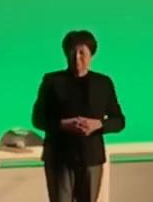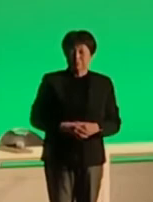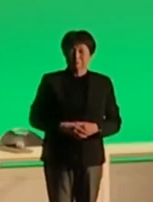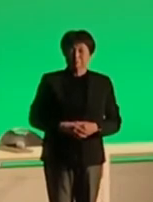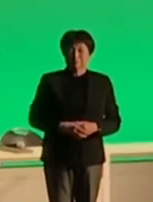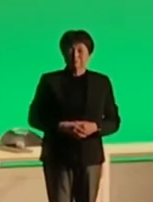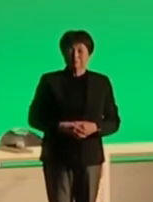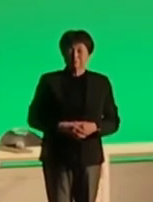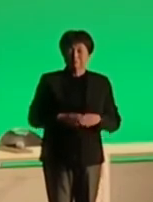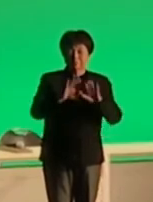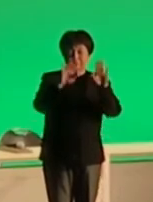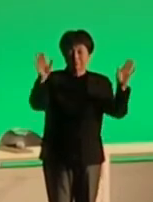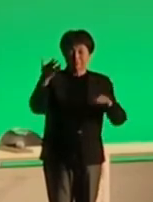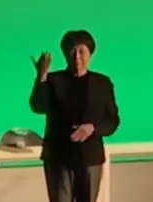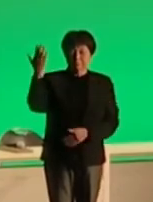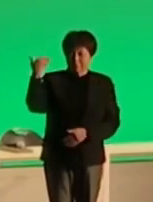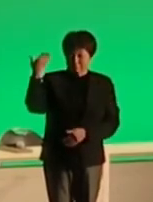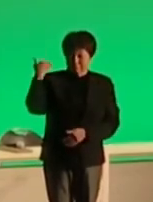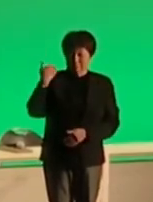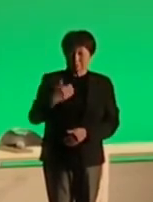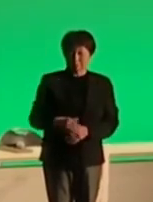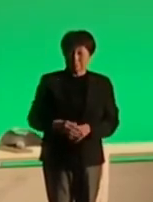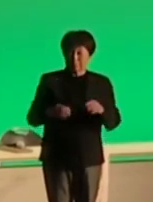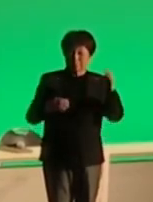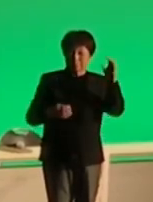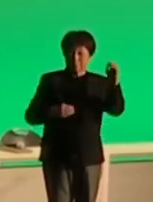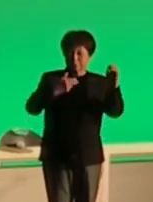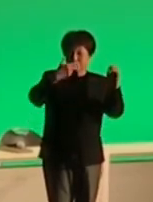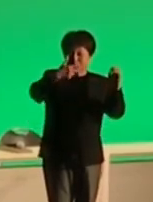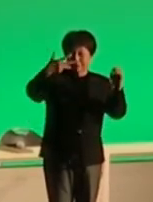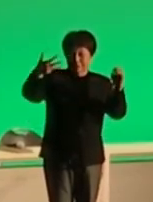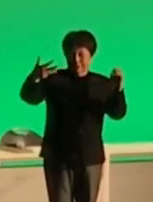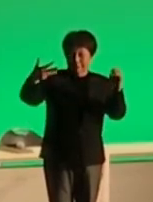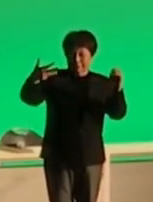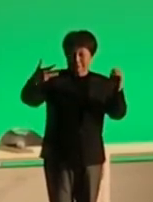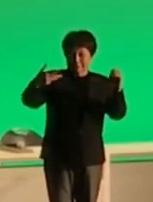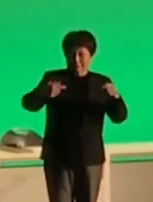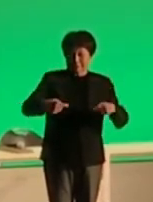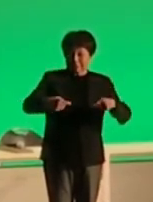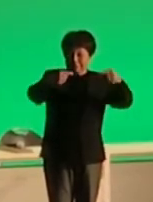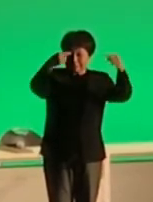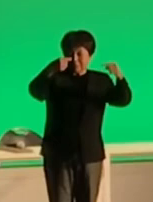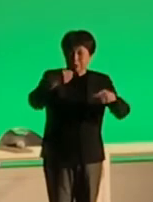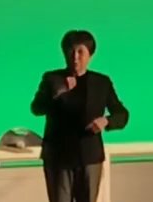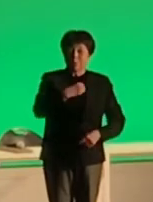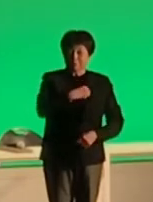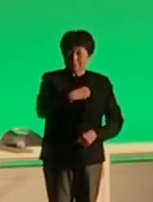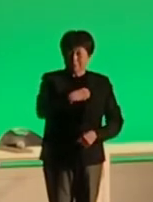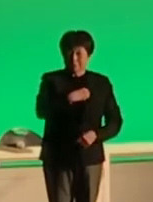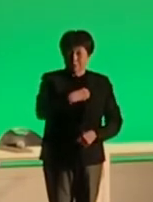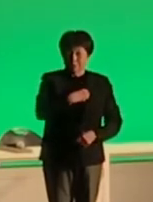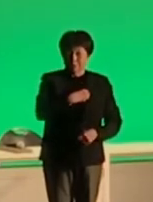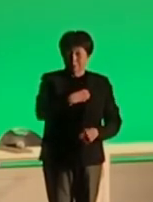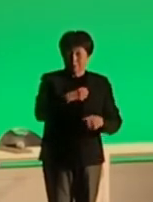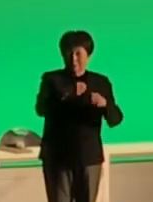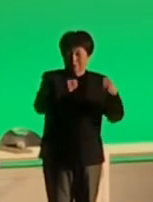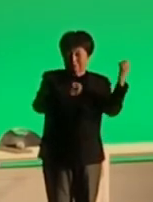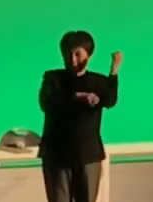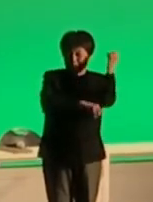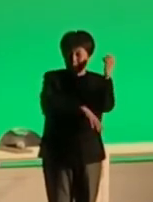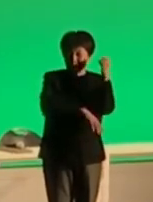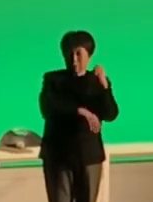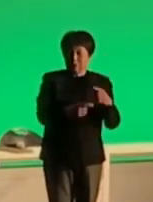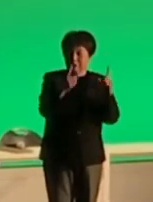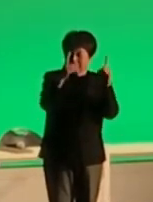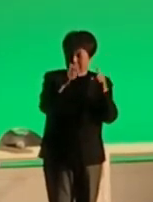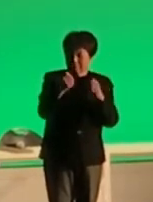それでは会議に先立ちまして、078名誉実行委員長であります久本喜蔵より